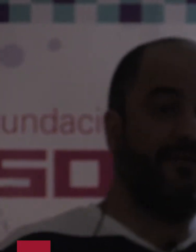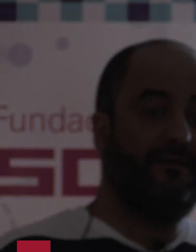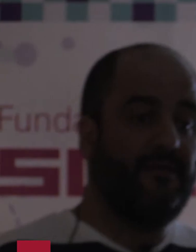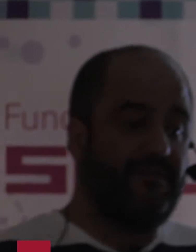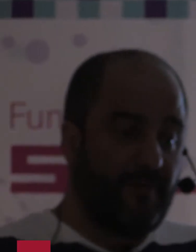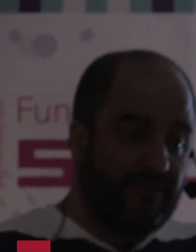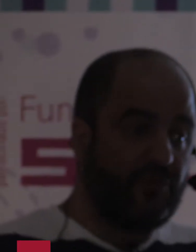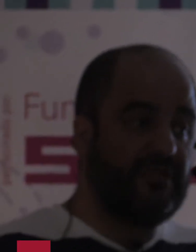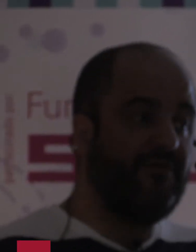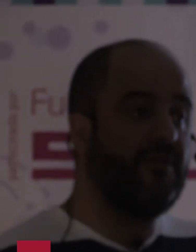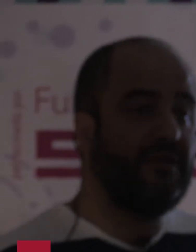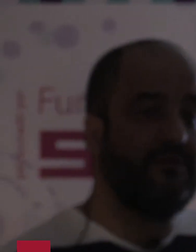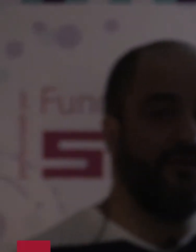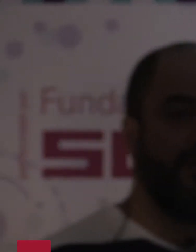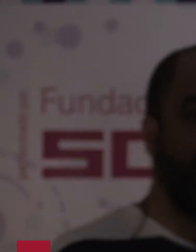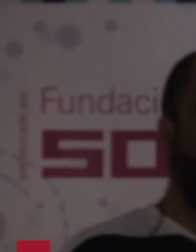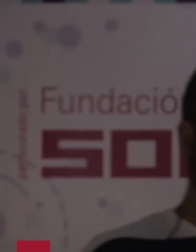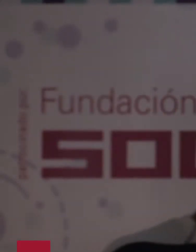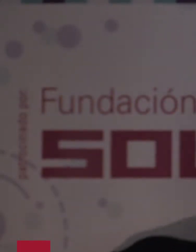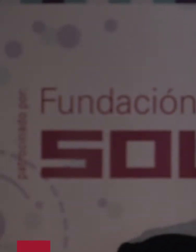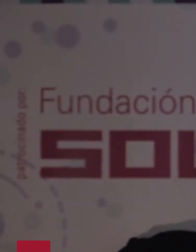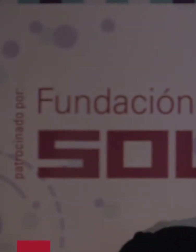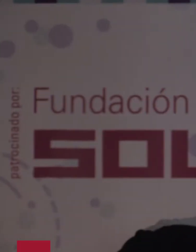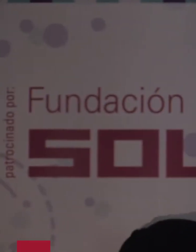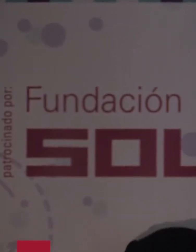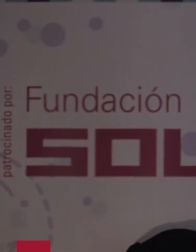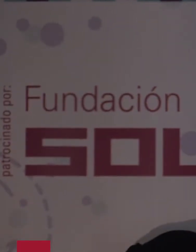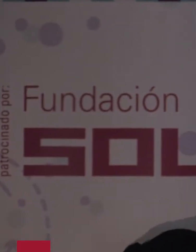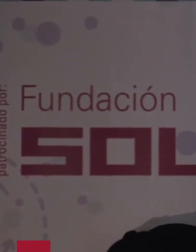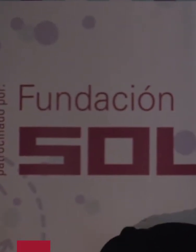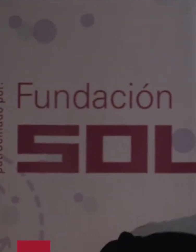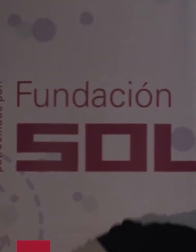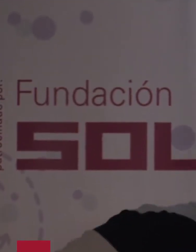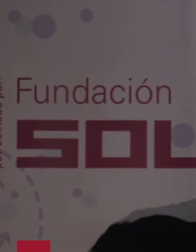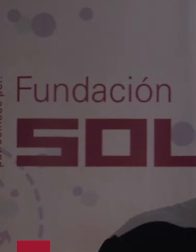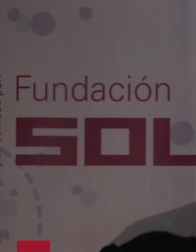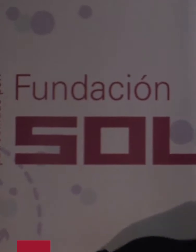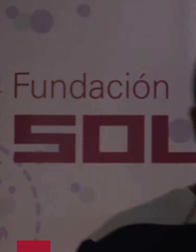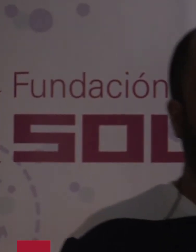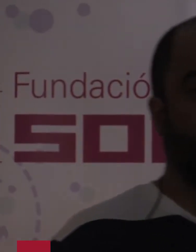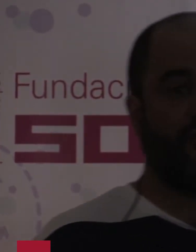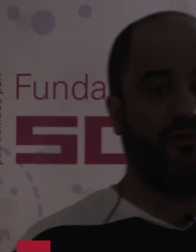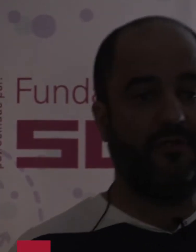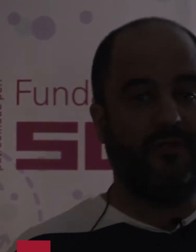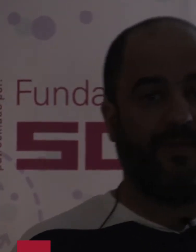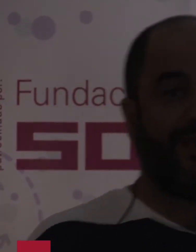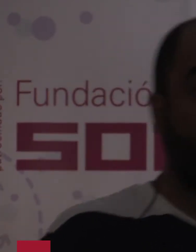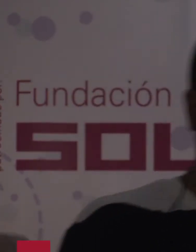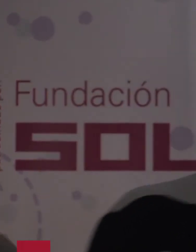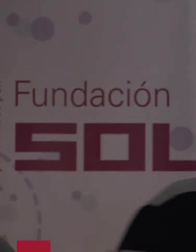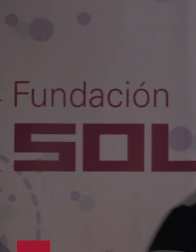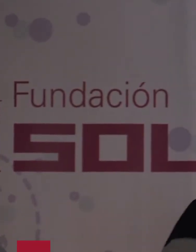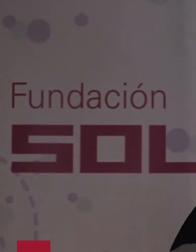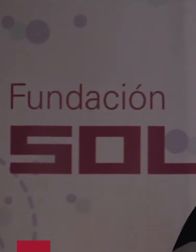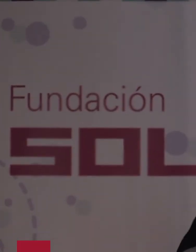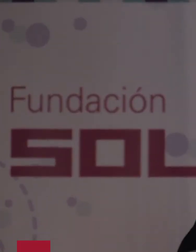sangre, de forma que todo siga funcionando. La idea es, ¿podemos poner un cable que reconecte todo para que todo